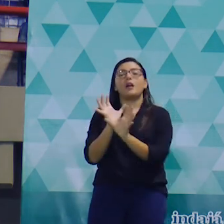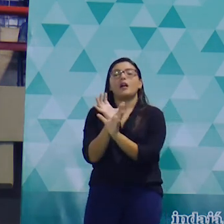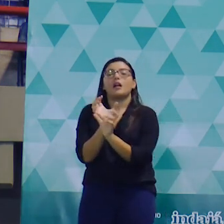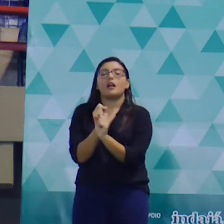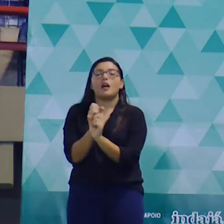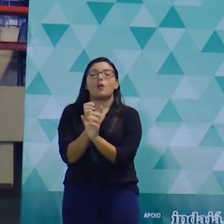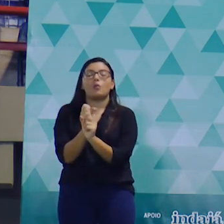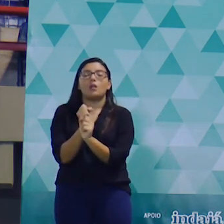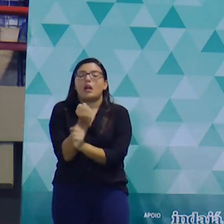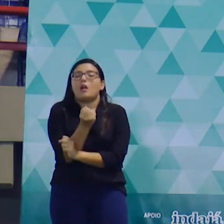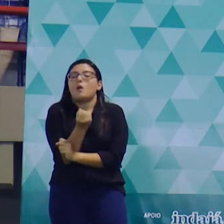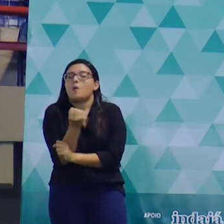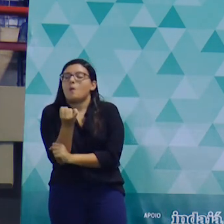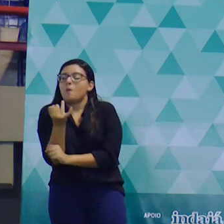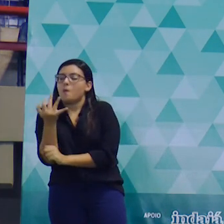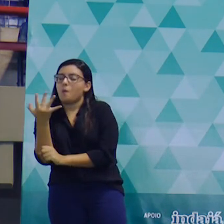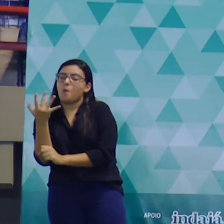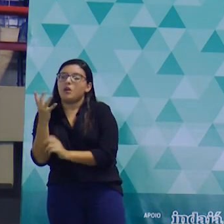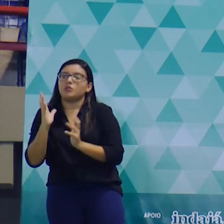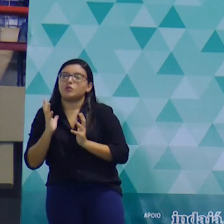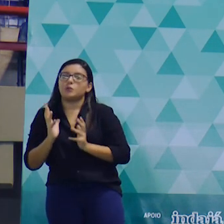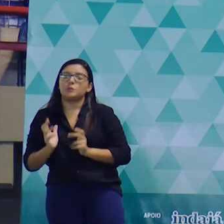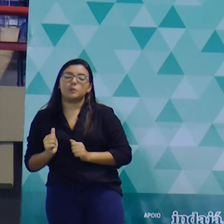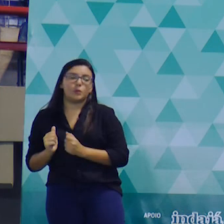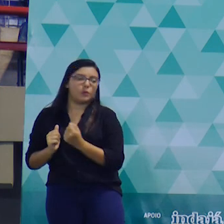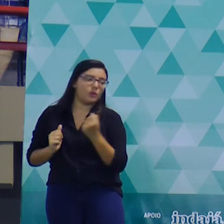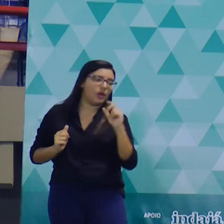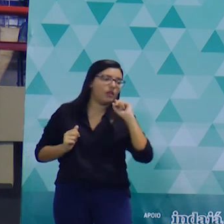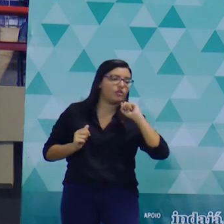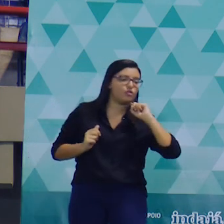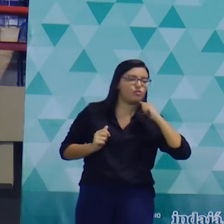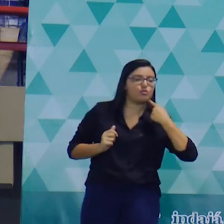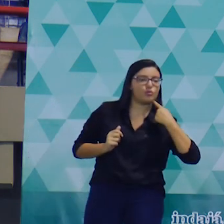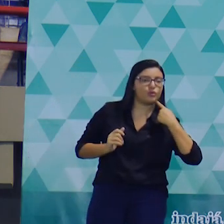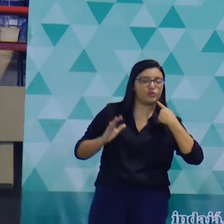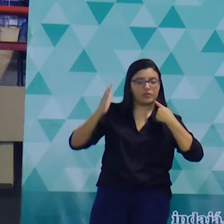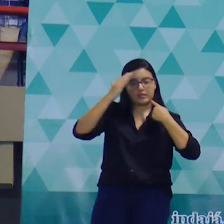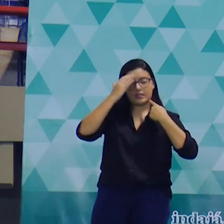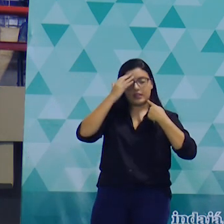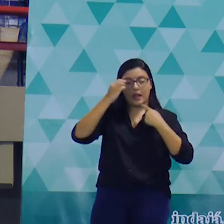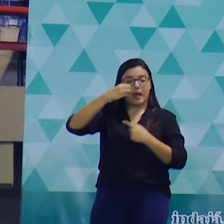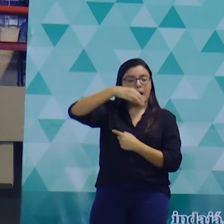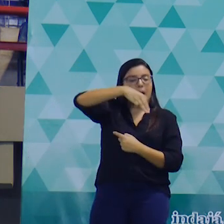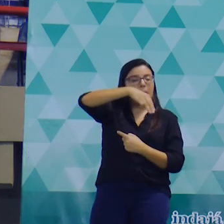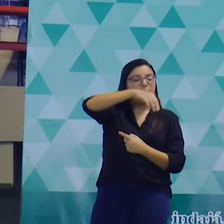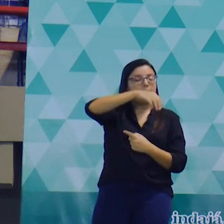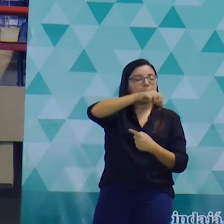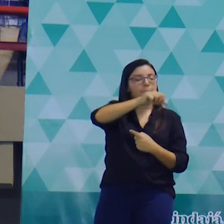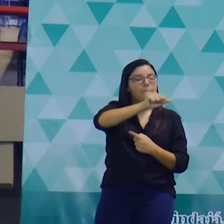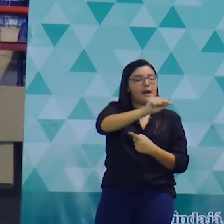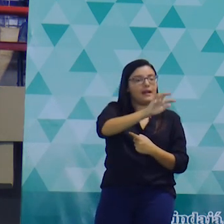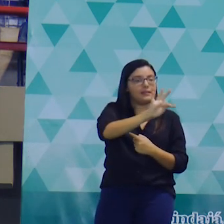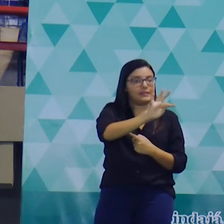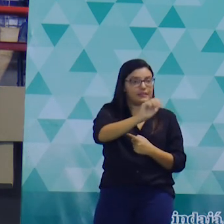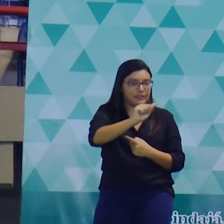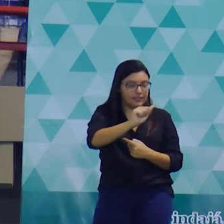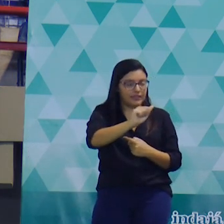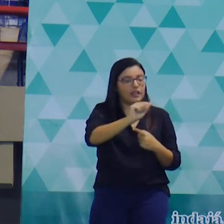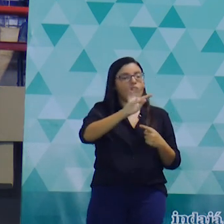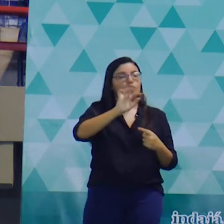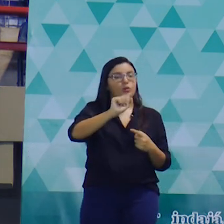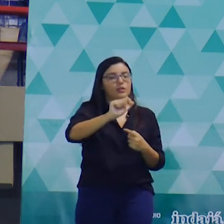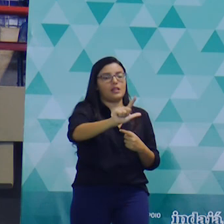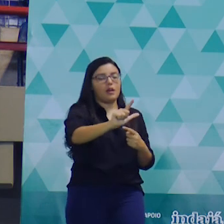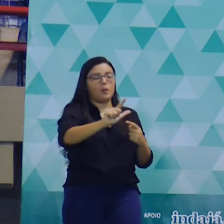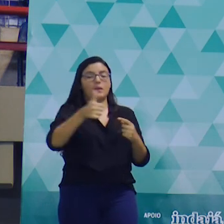Calcular quanto é puro. A massa total era 1 tonelada, eu chamei de 100%. A pureza